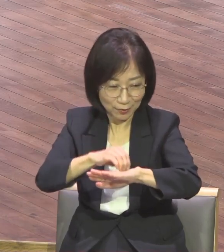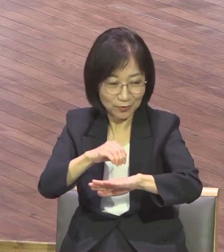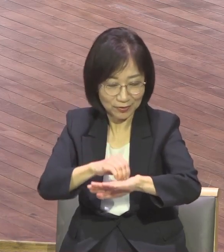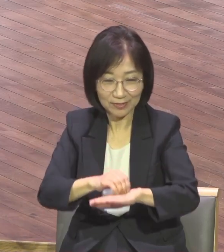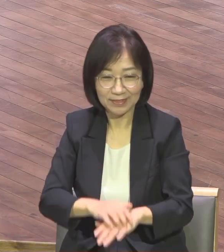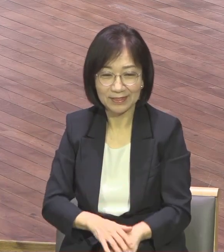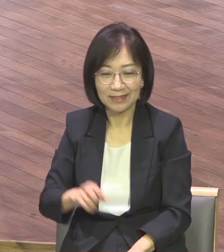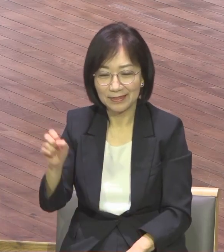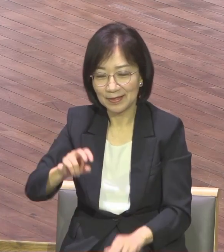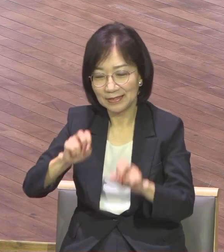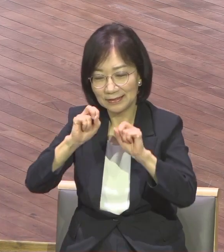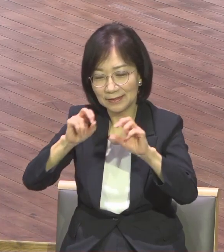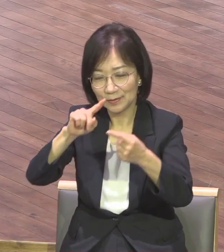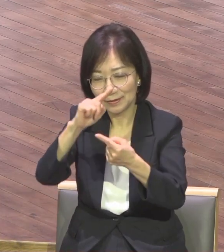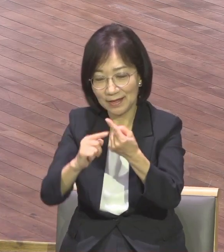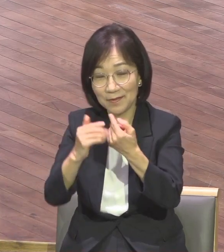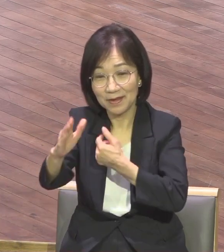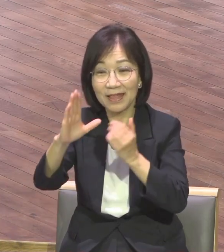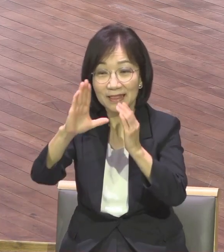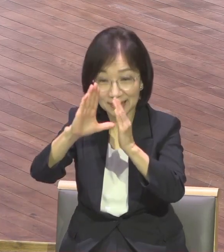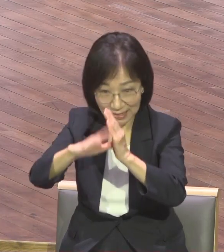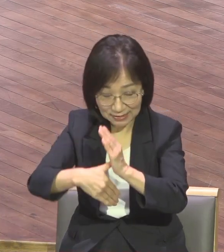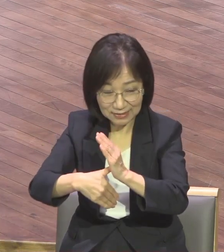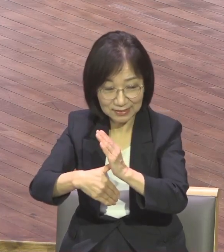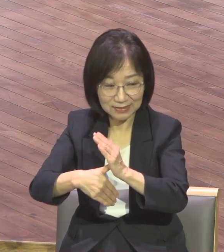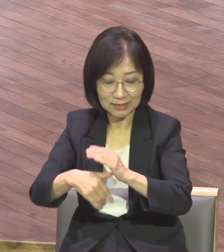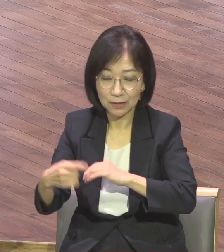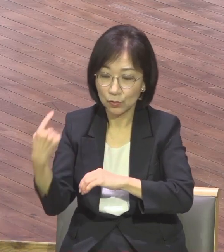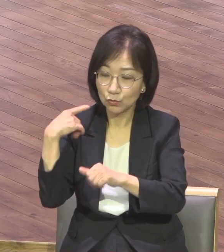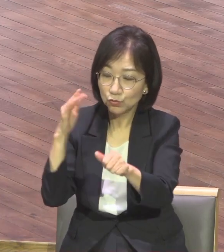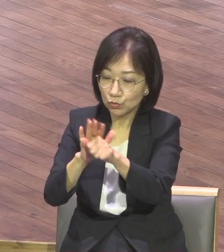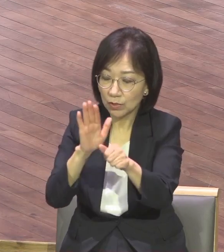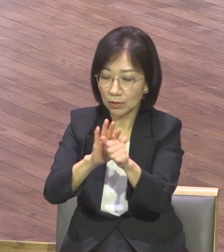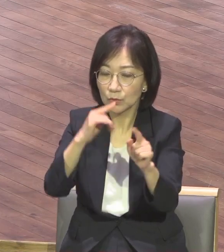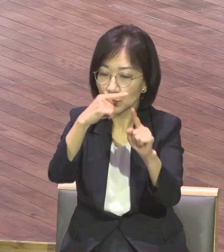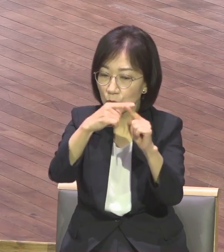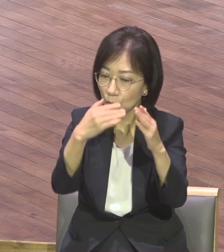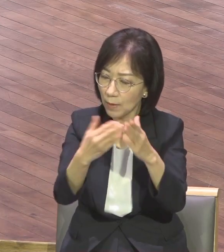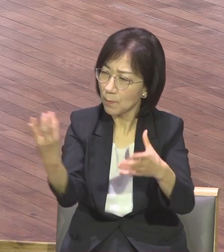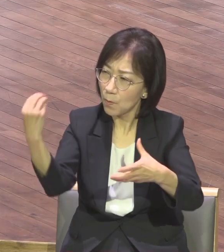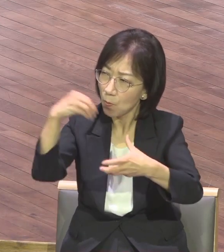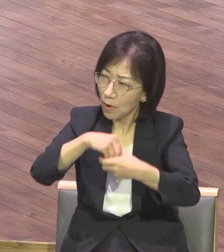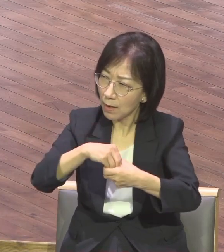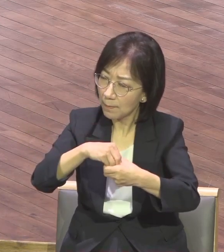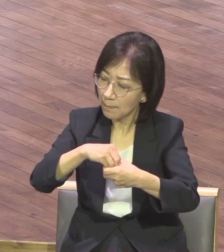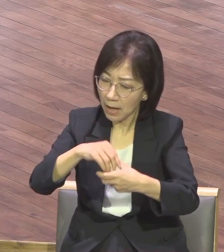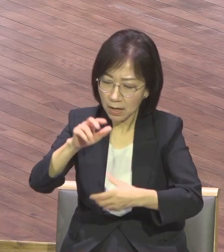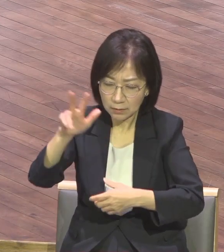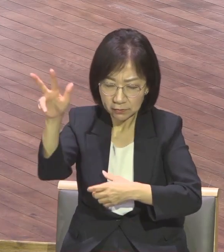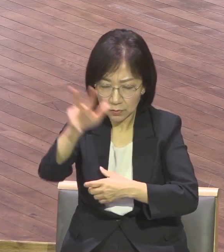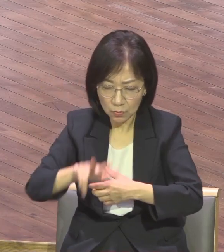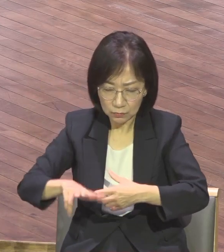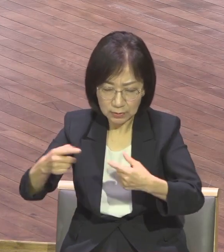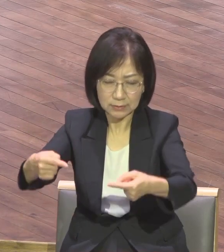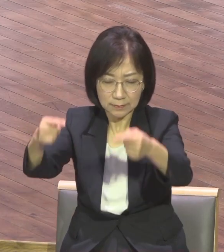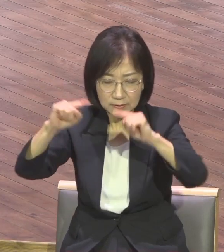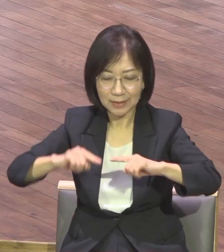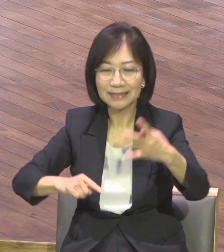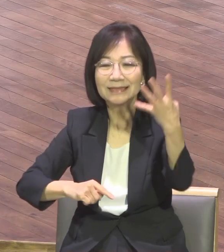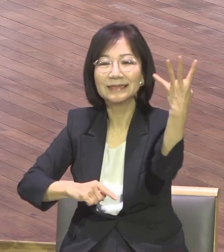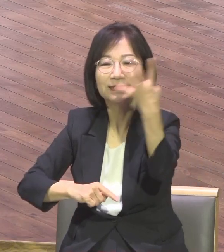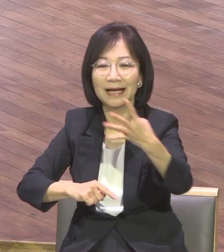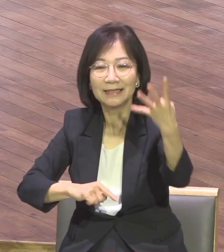때는 그야말로 이 후원하는 교회들을 포함해서 전국에서 다 온 것이 4천명이